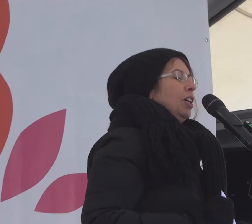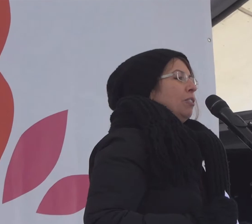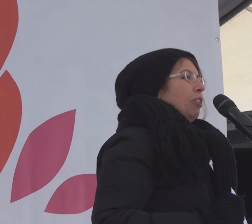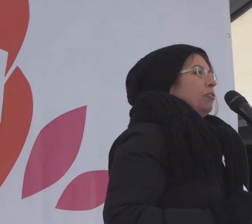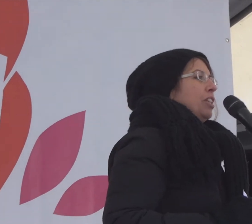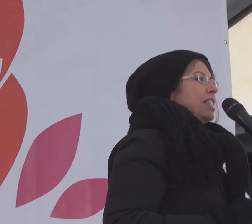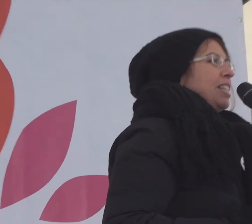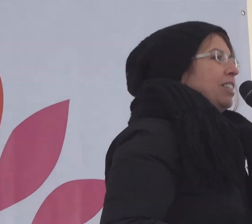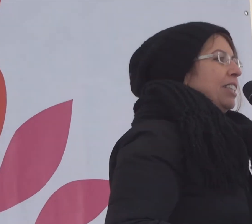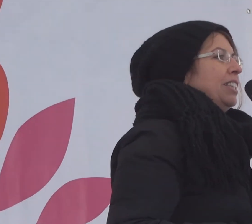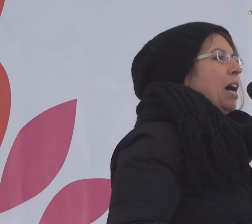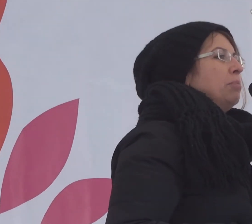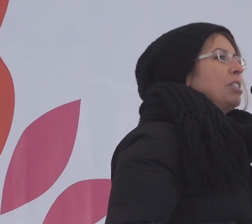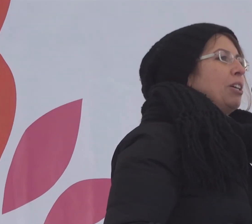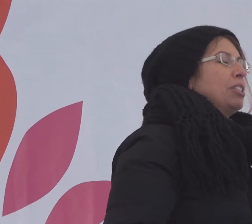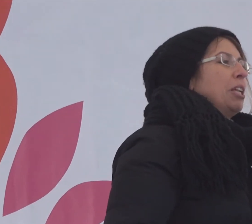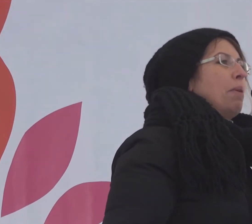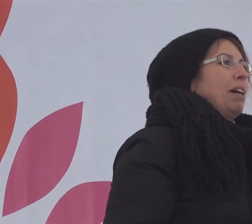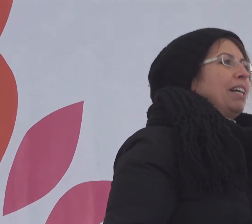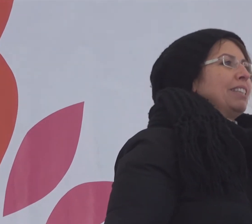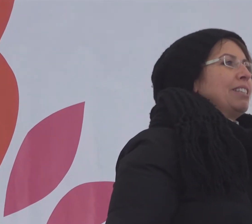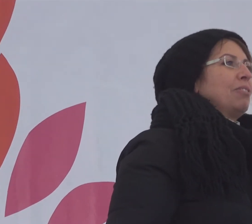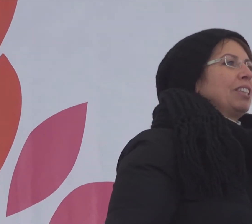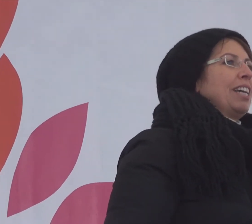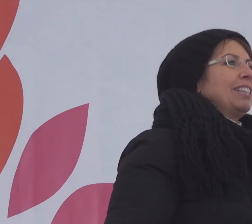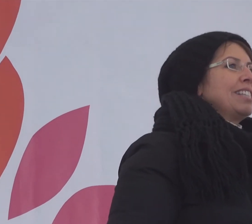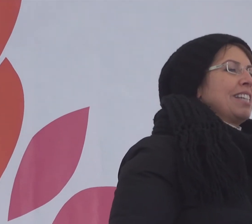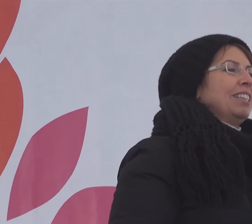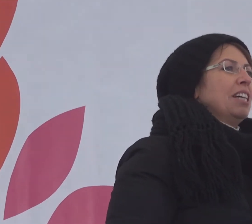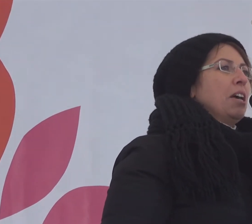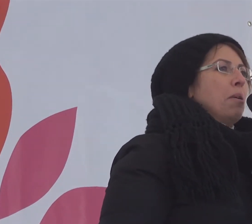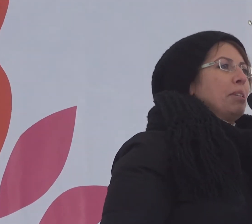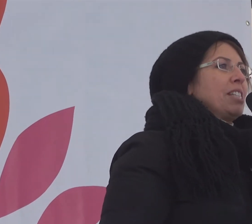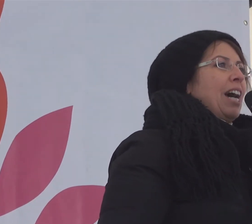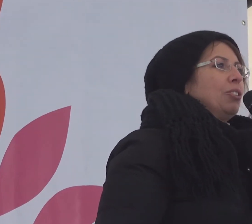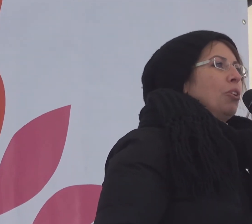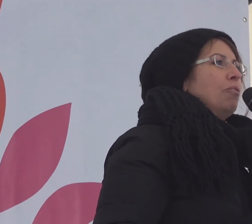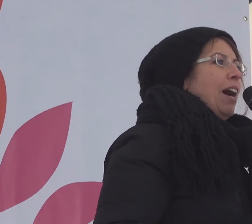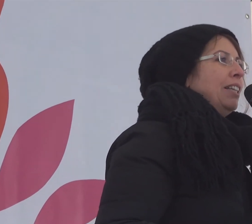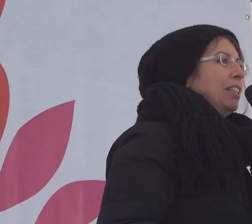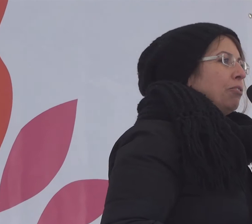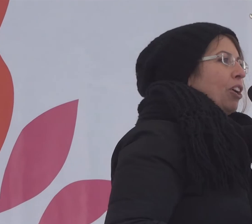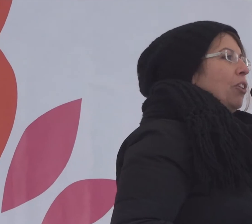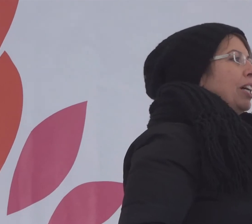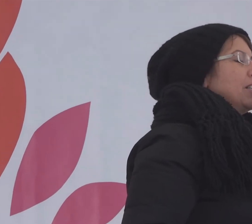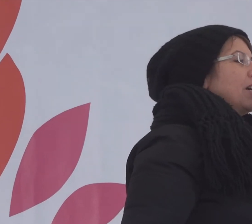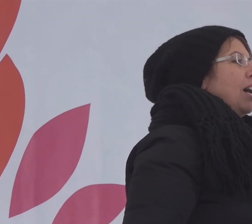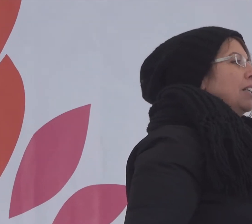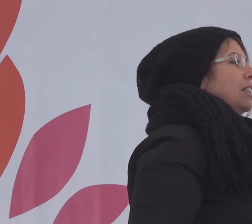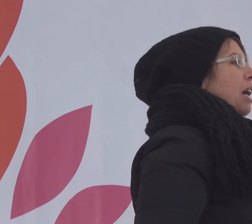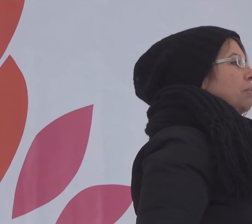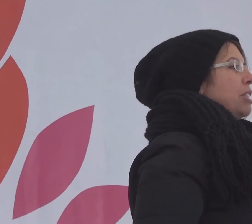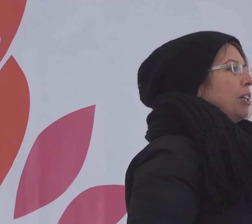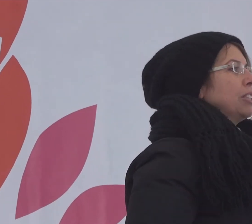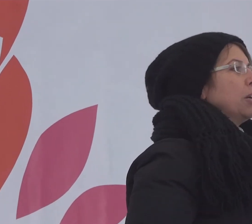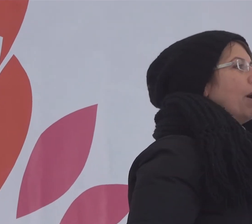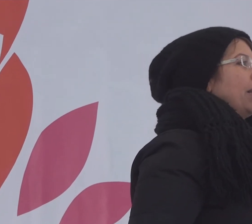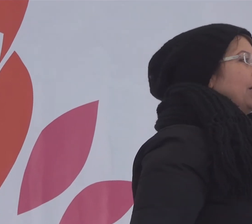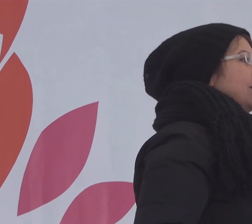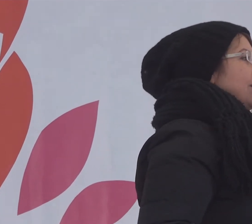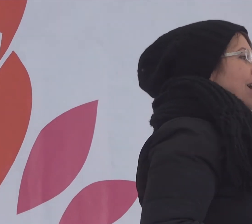Frauen von 40 innerhalb des Ausländerbeirates vertreten sind. Bis dato waren die Frauenanzahl innerhalb